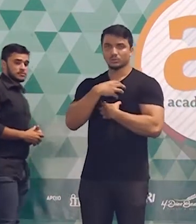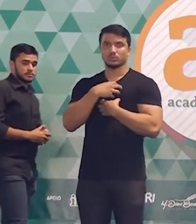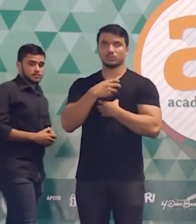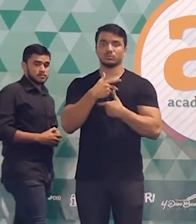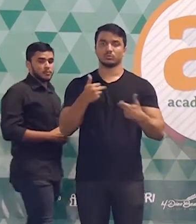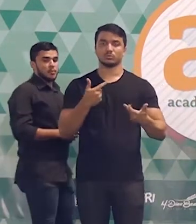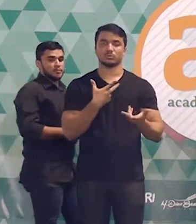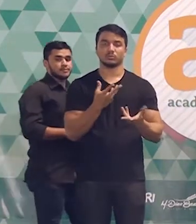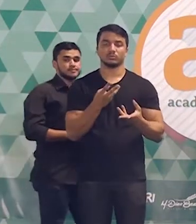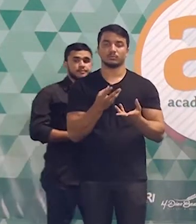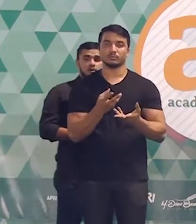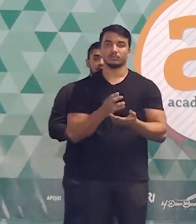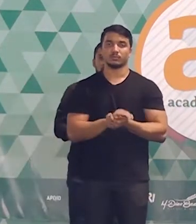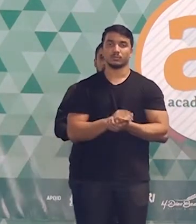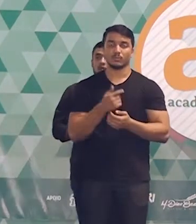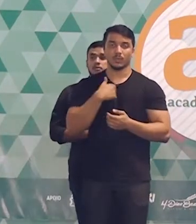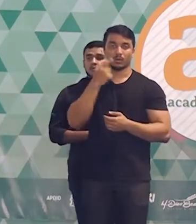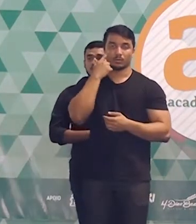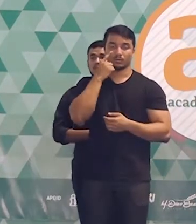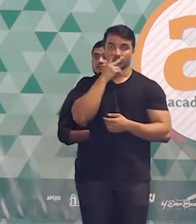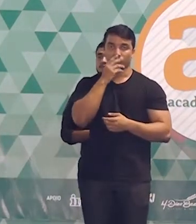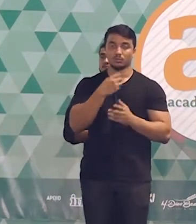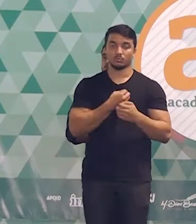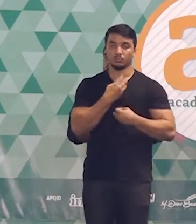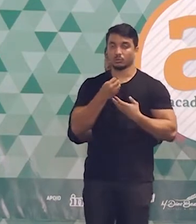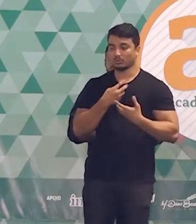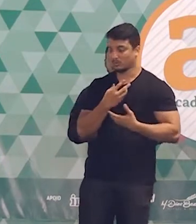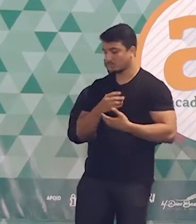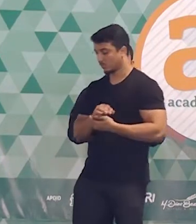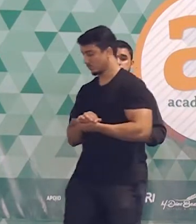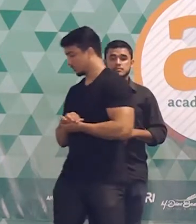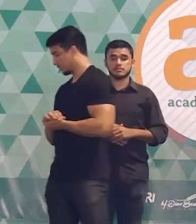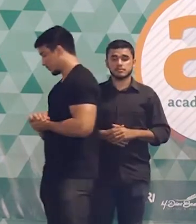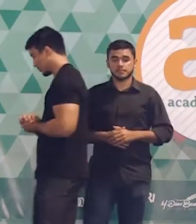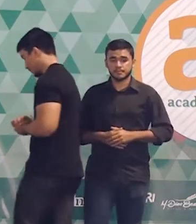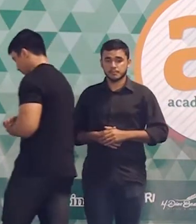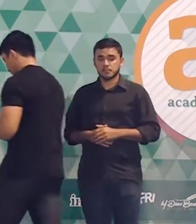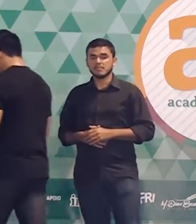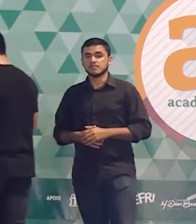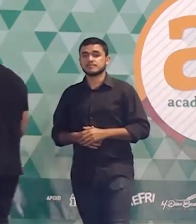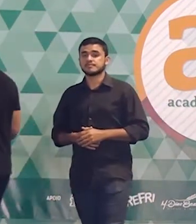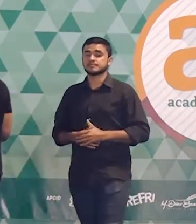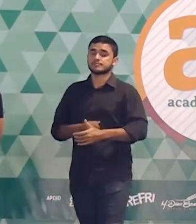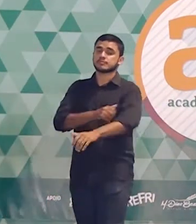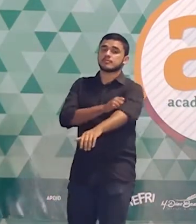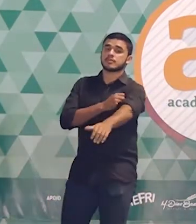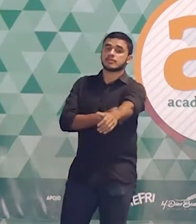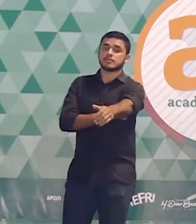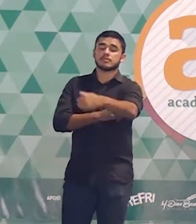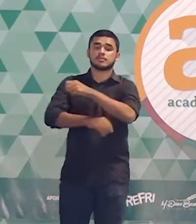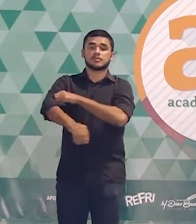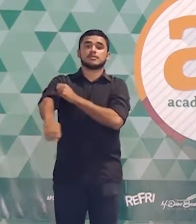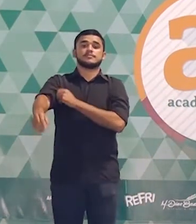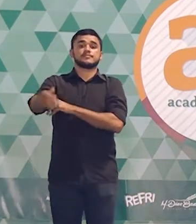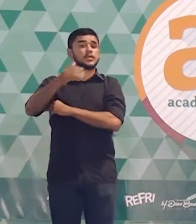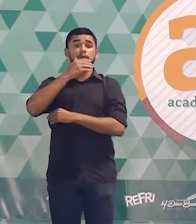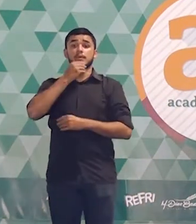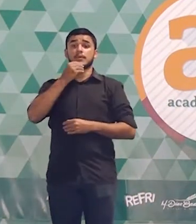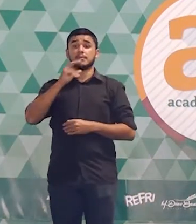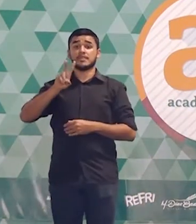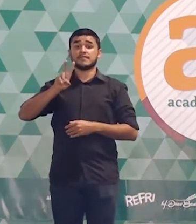sentimentalidade, Vinícius? E o Vinícius escreveu um poema que era assim, isso aqui eu estou lembrando agora, que era